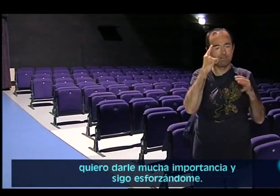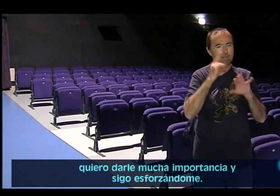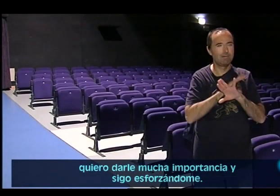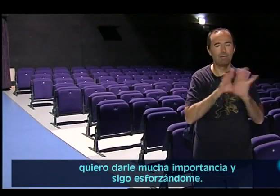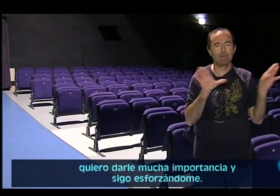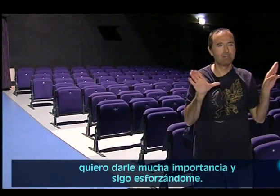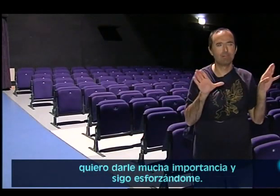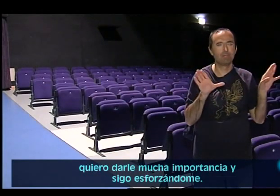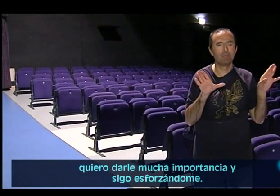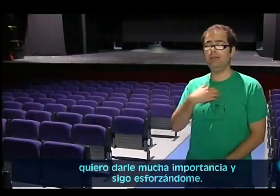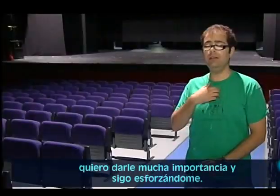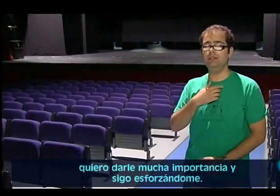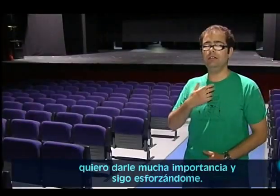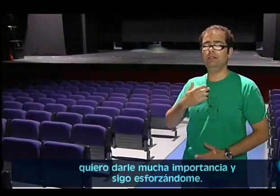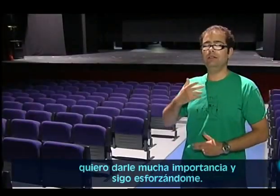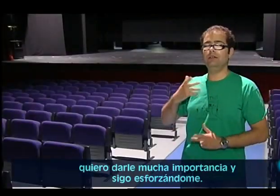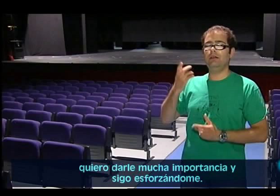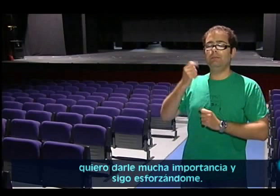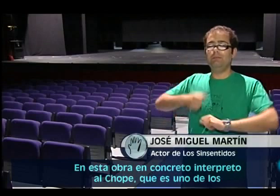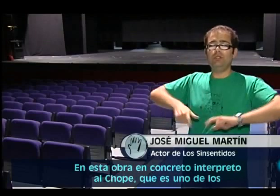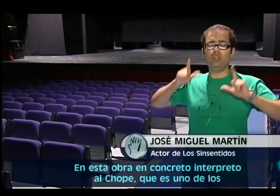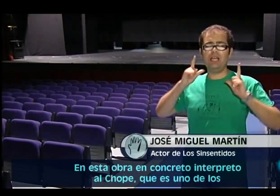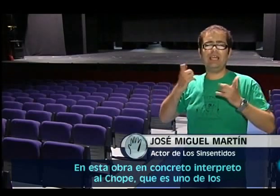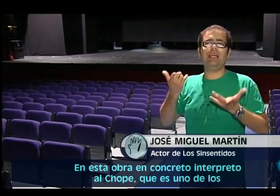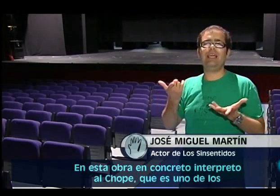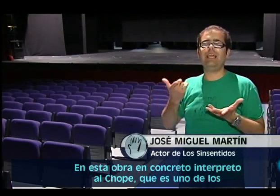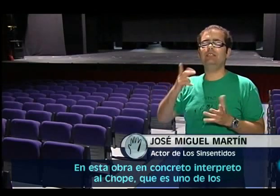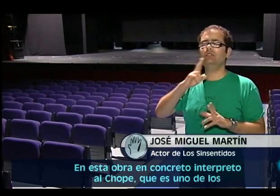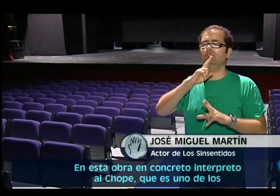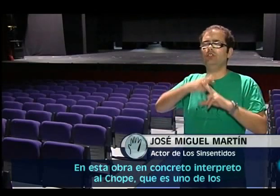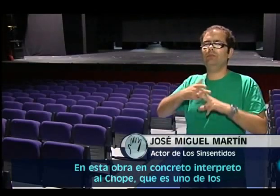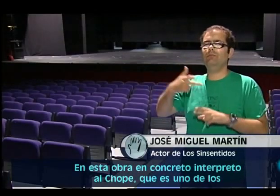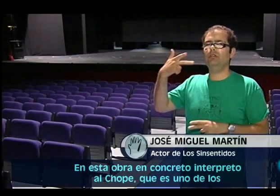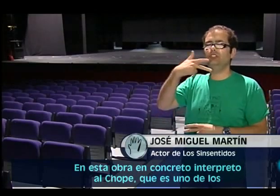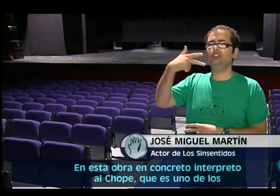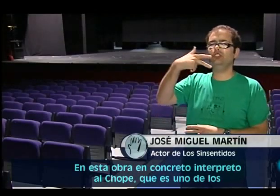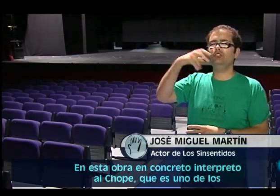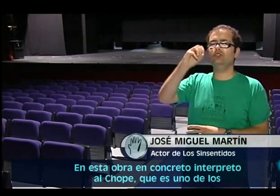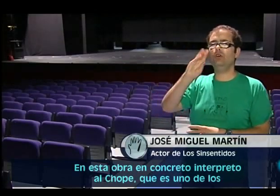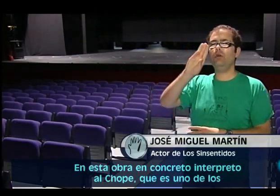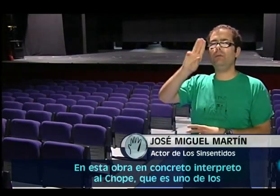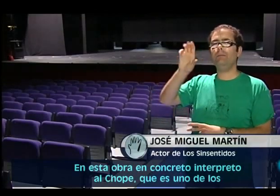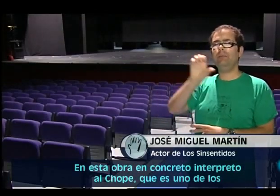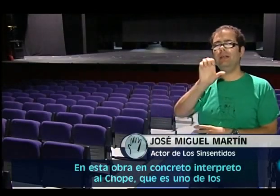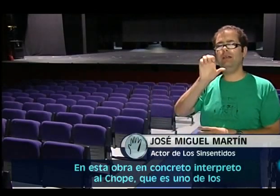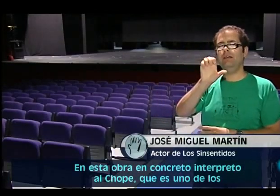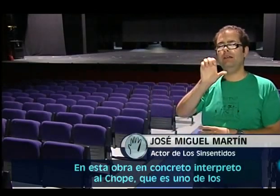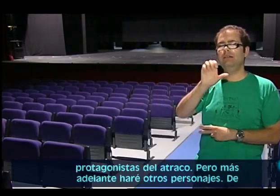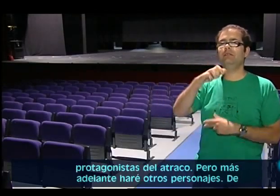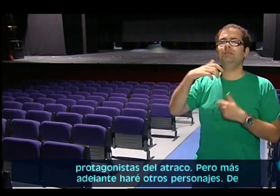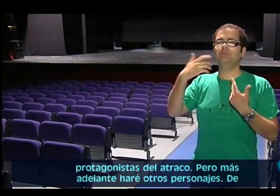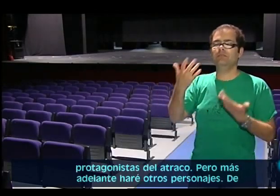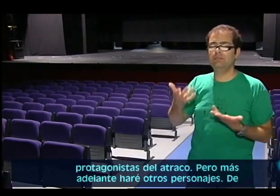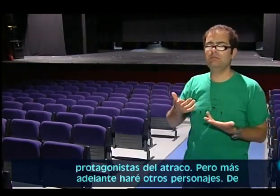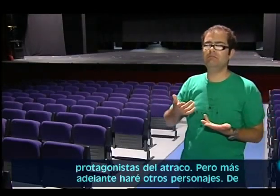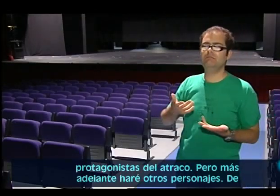esforzándome. En esta obra en concreto interpreto al Chope, que es uno de los protagonistas del